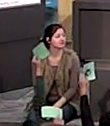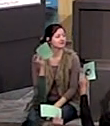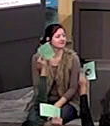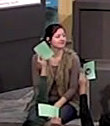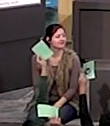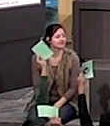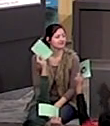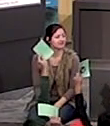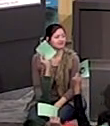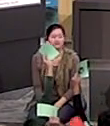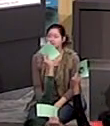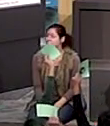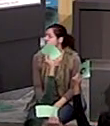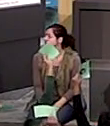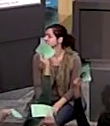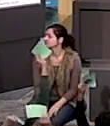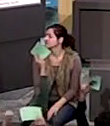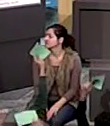Scheelt, hè?